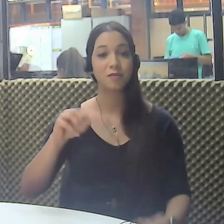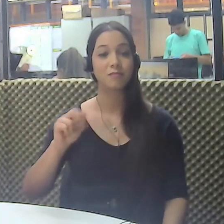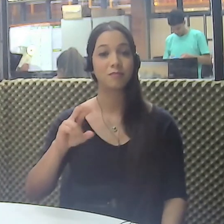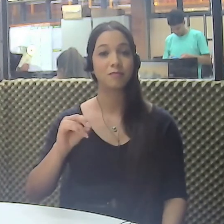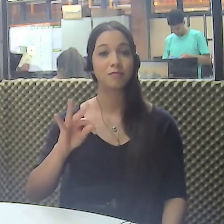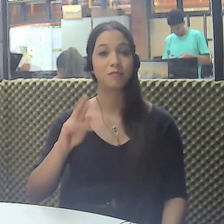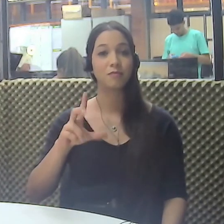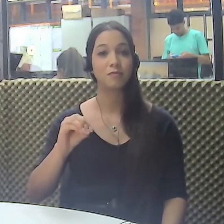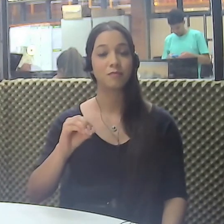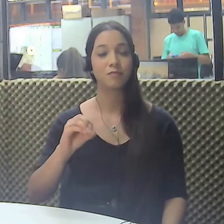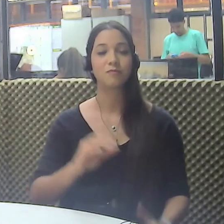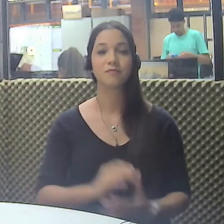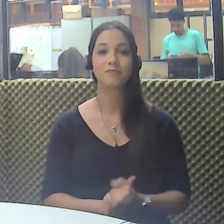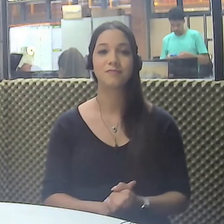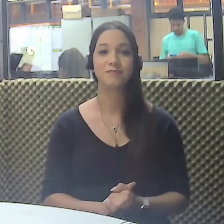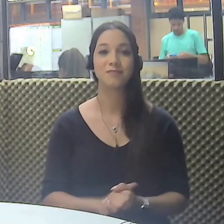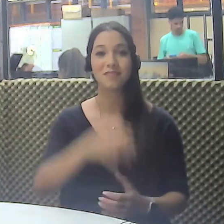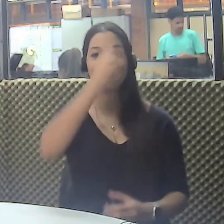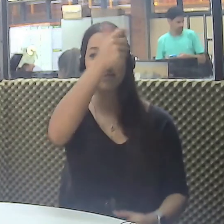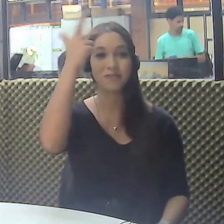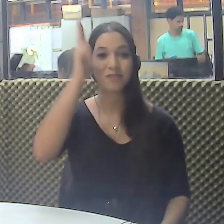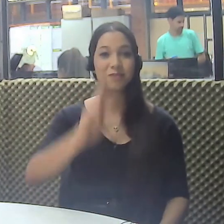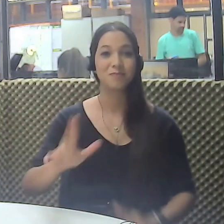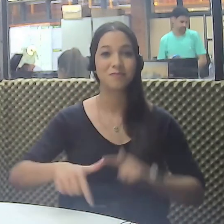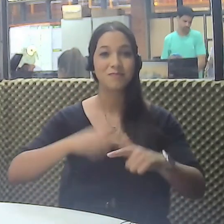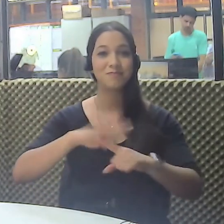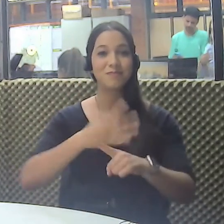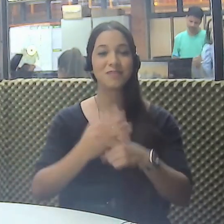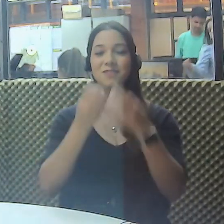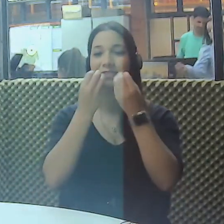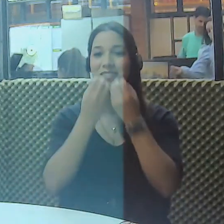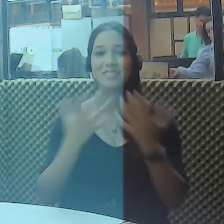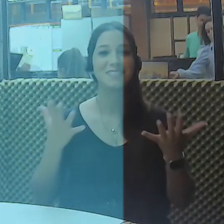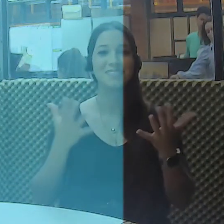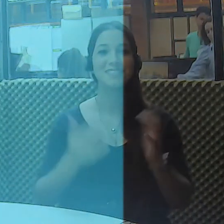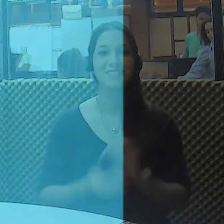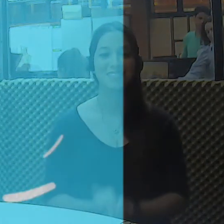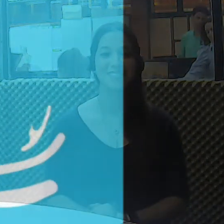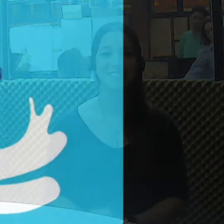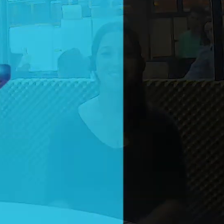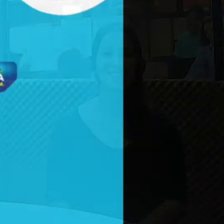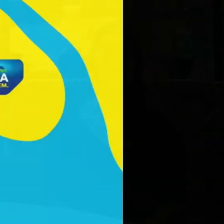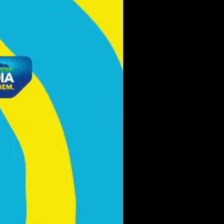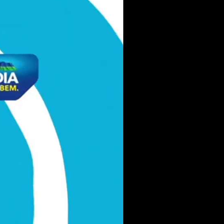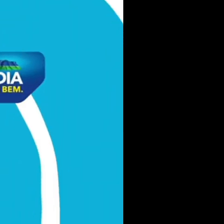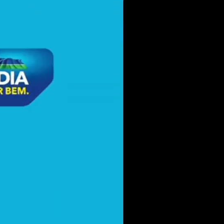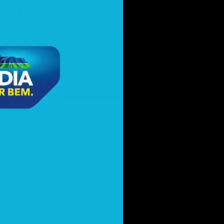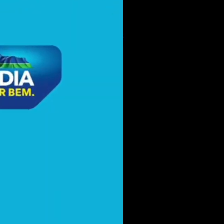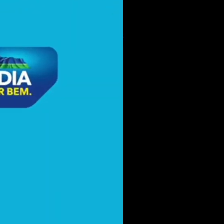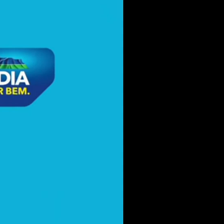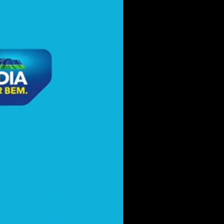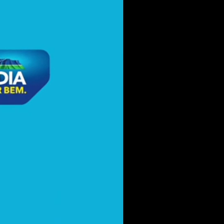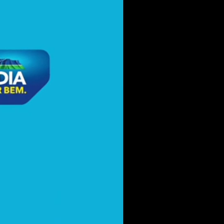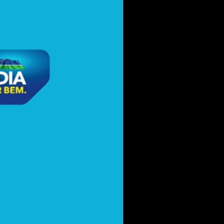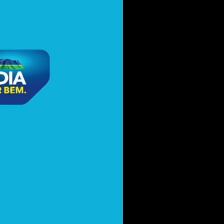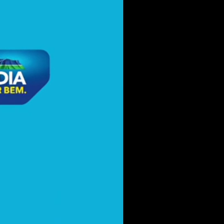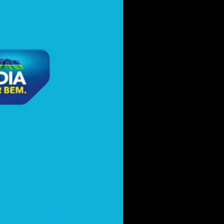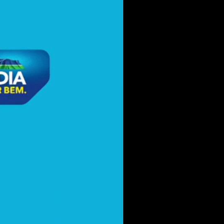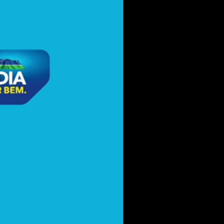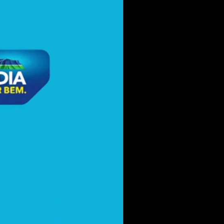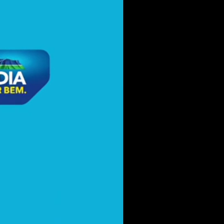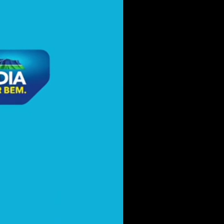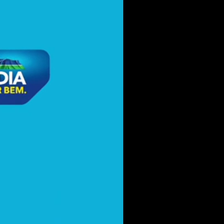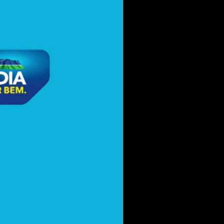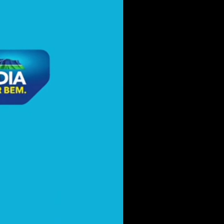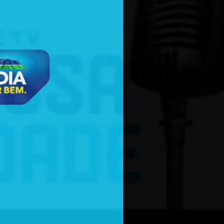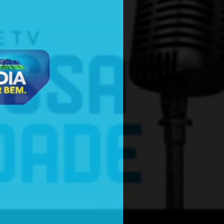Marco Túlio de Castro Kalimann. Prefeitura de Uberlândia. Fazer mais, fazer bem. Fica por aqui mais uma edição do